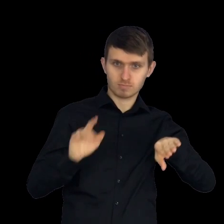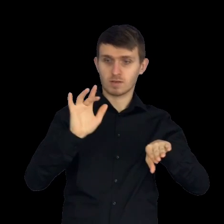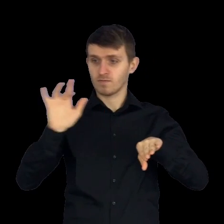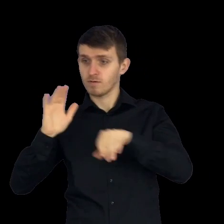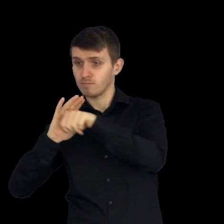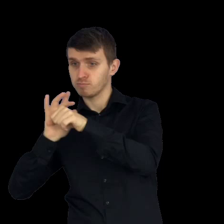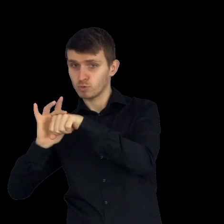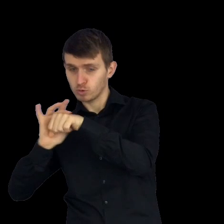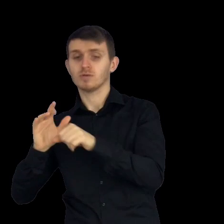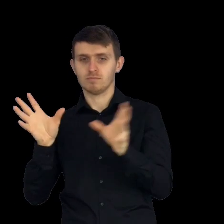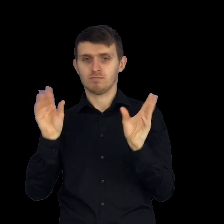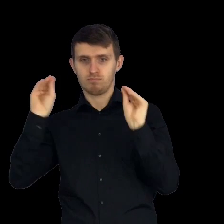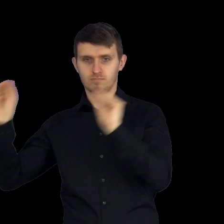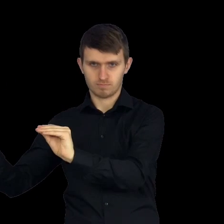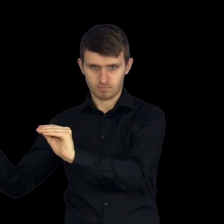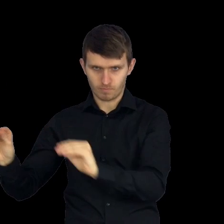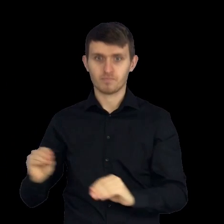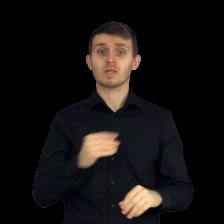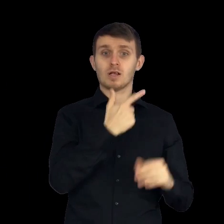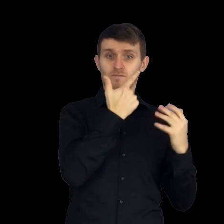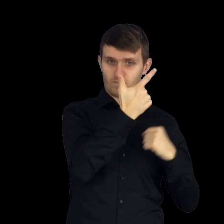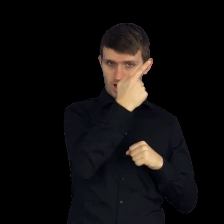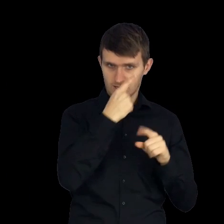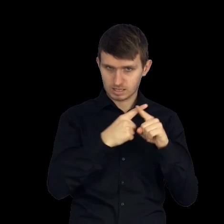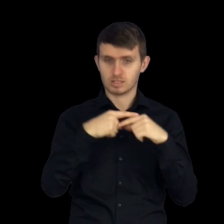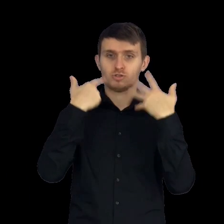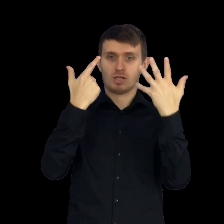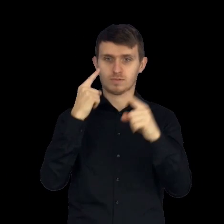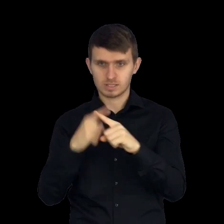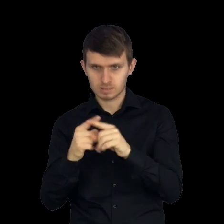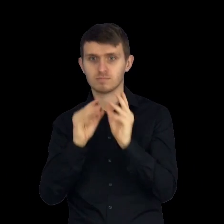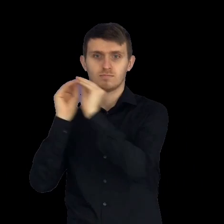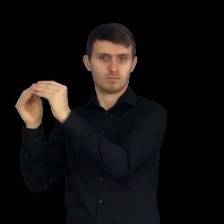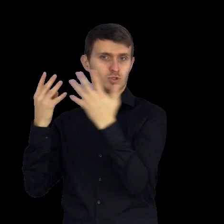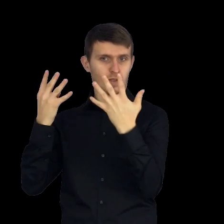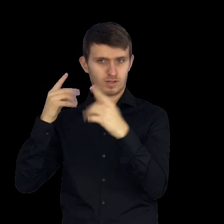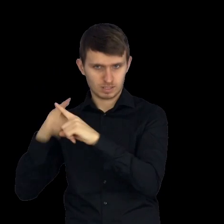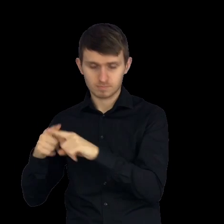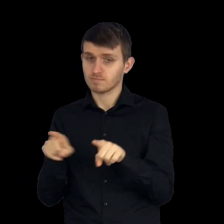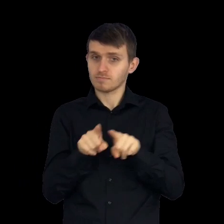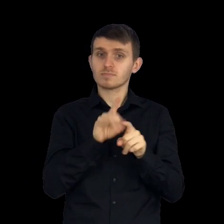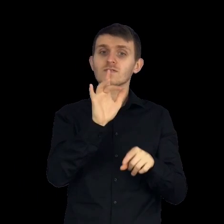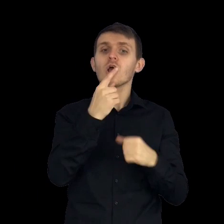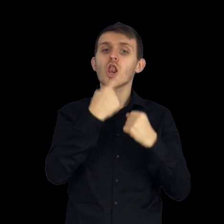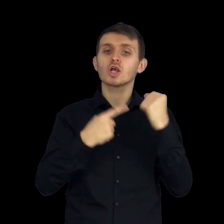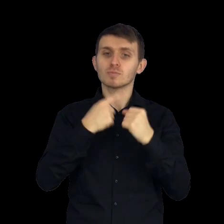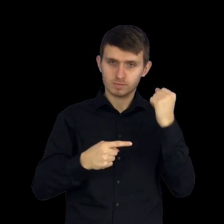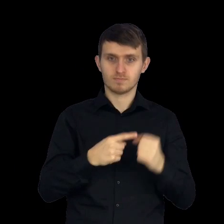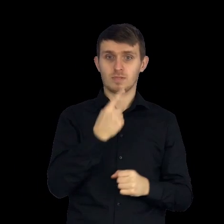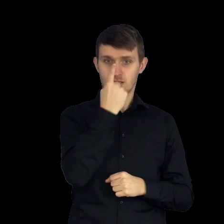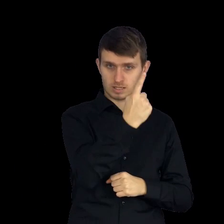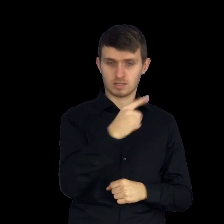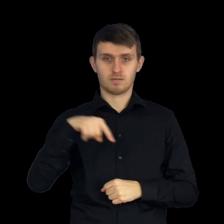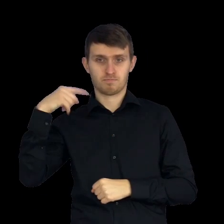siedem x, to uzyskam w sumie dziewięć x. I tak samo z liczbami. Skoro mam liczbę jeden